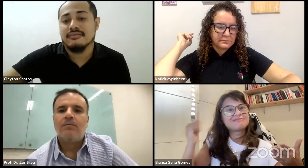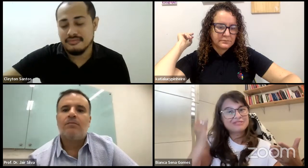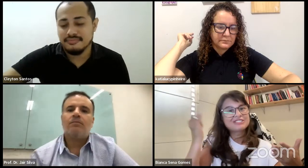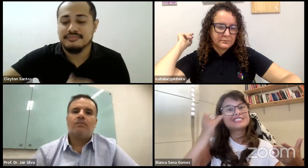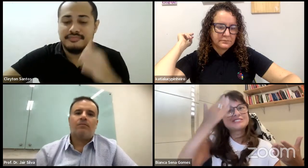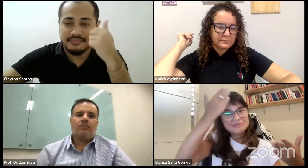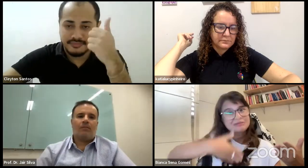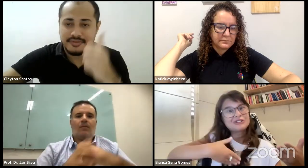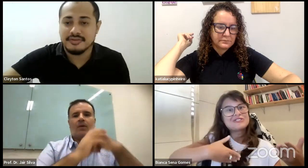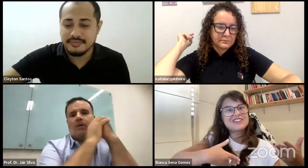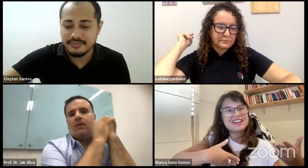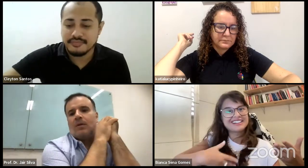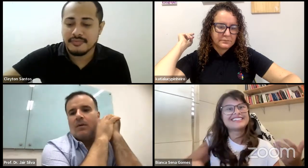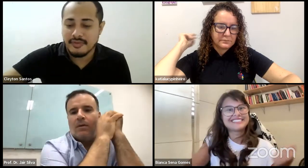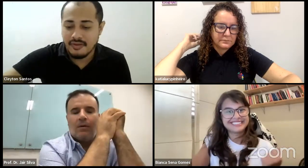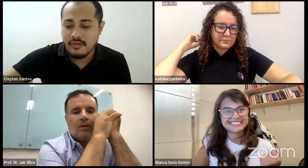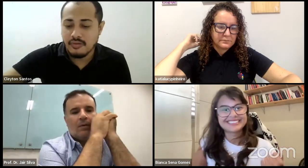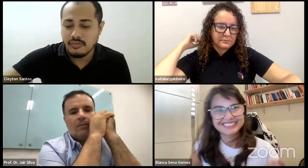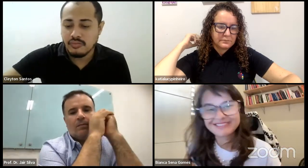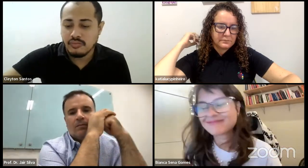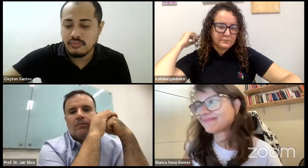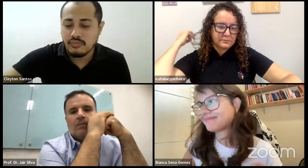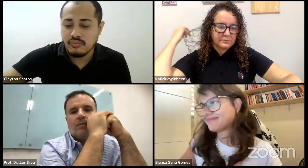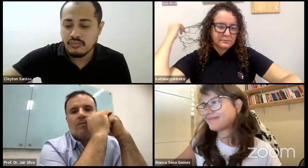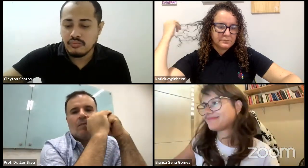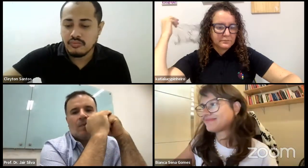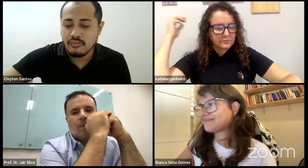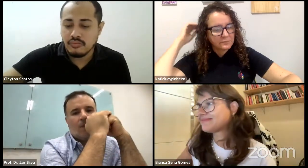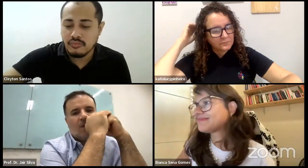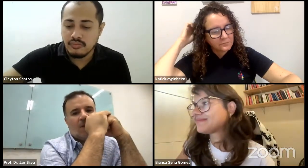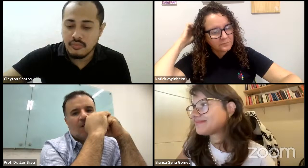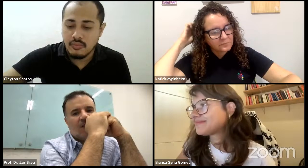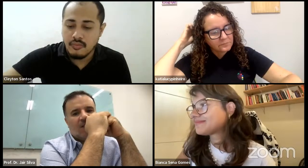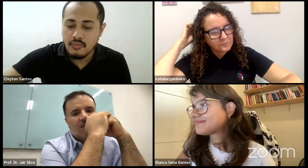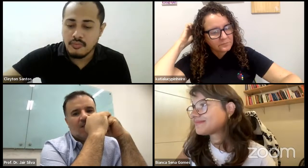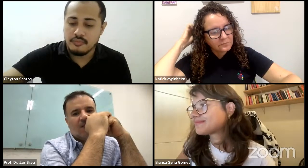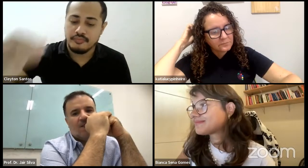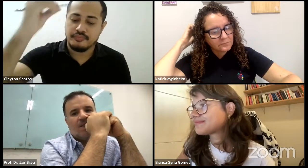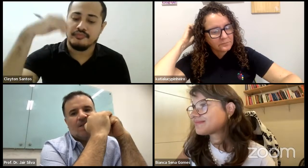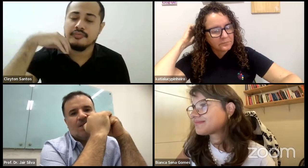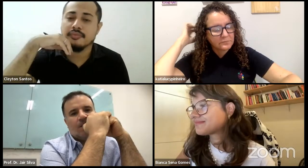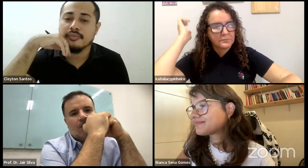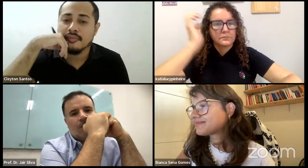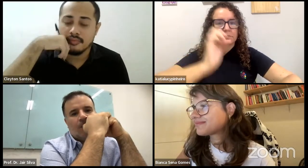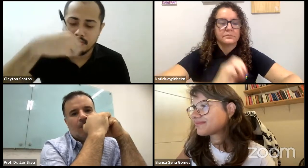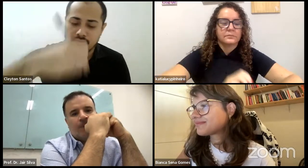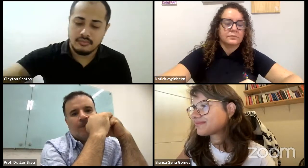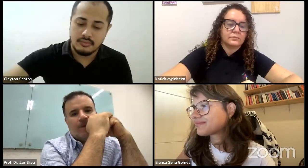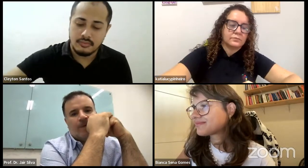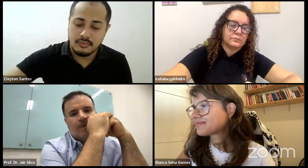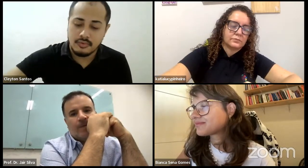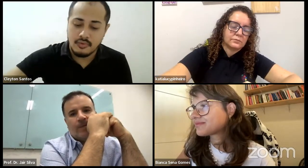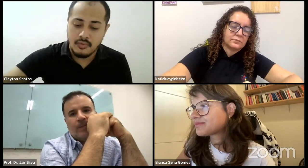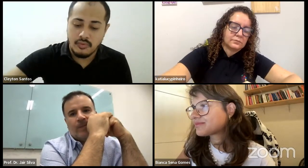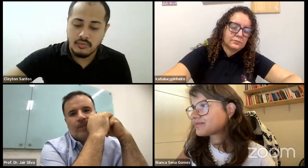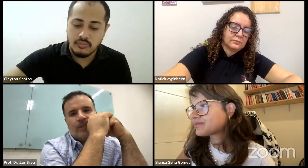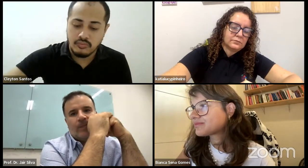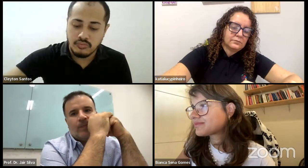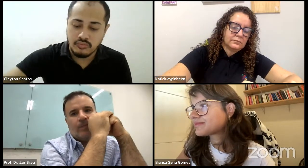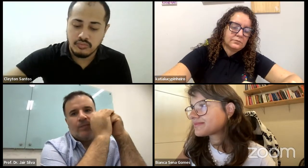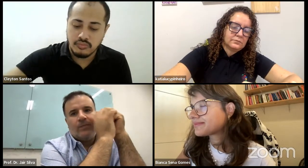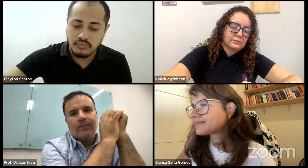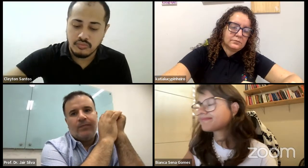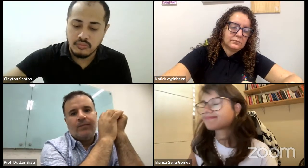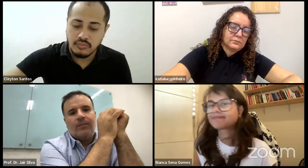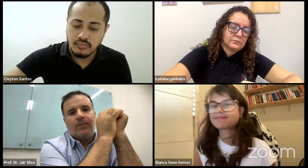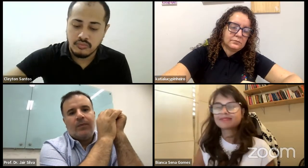e coloque isso para que a gente tenha essa comprovação de que você bebeu de diversas fontes para estar colocando aqueles termos